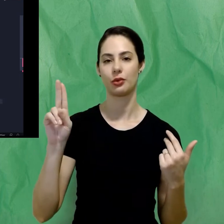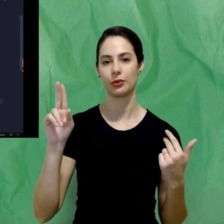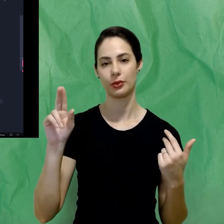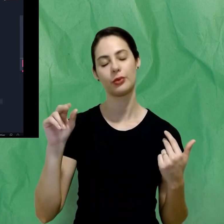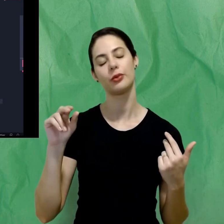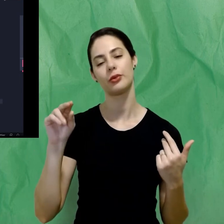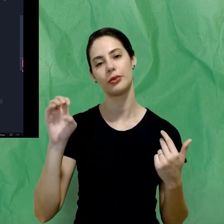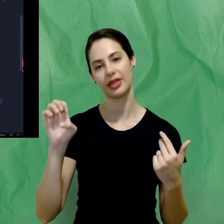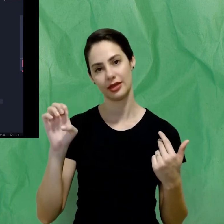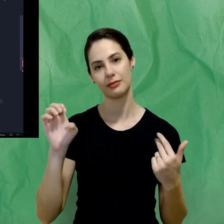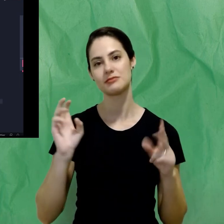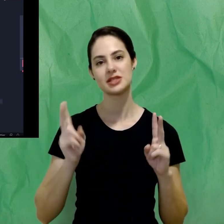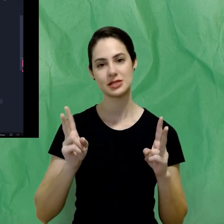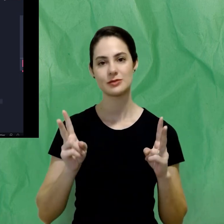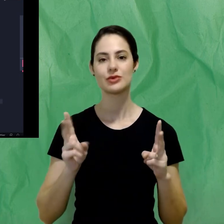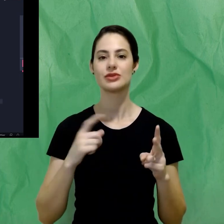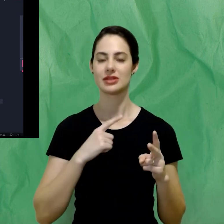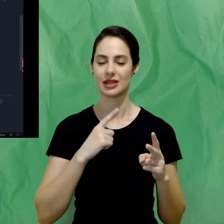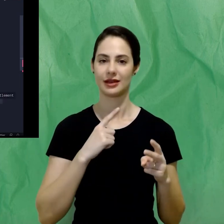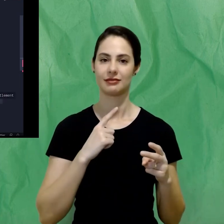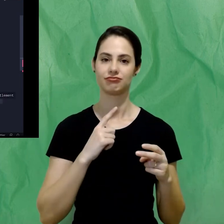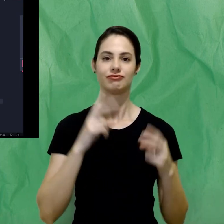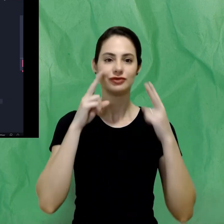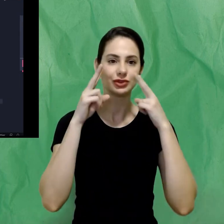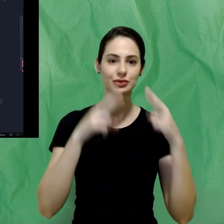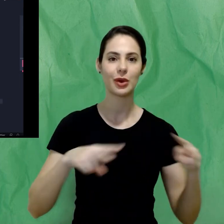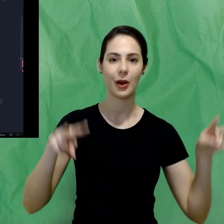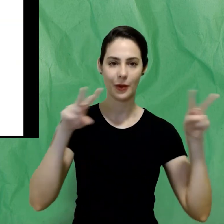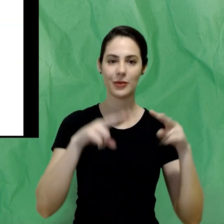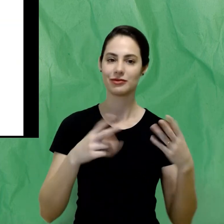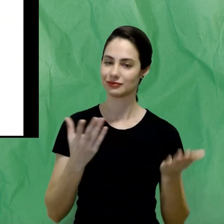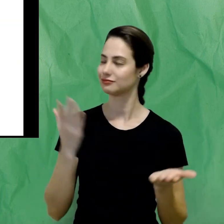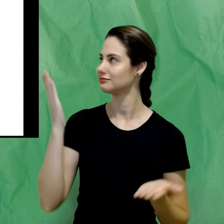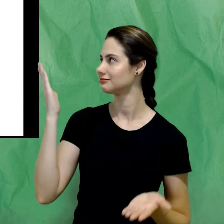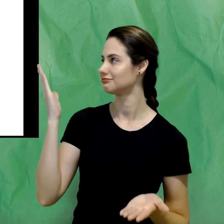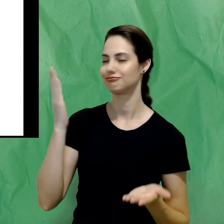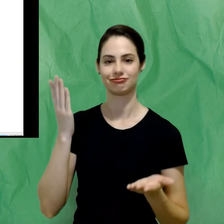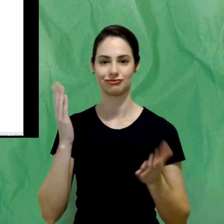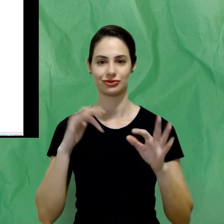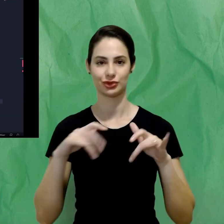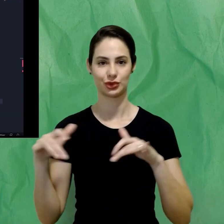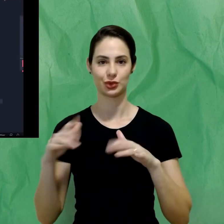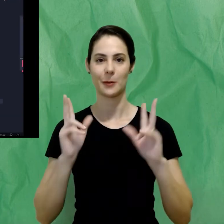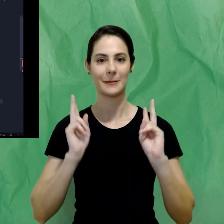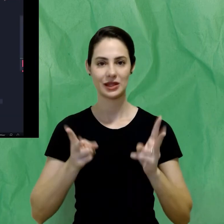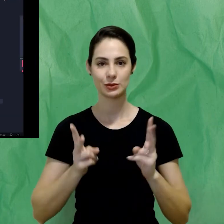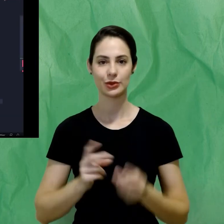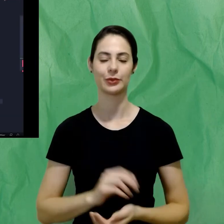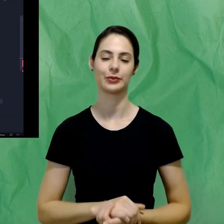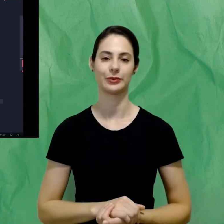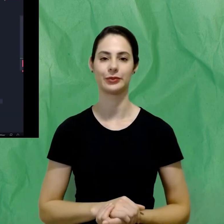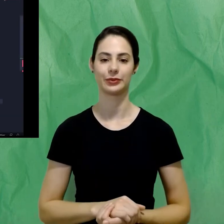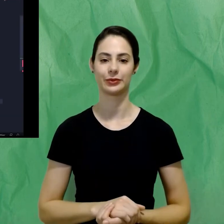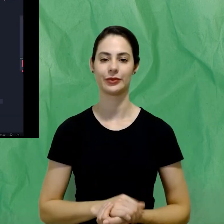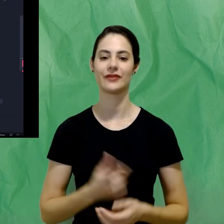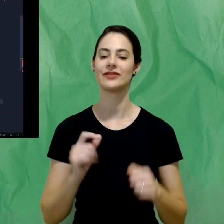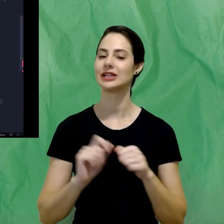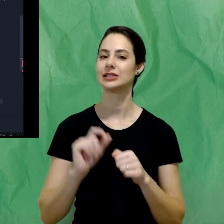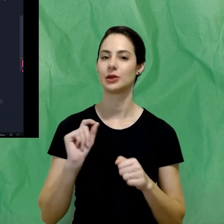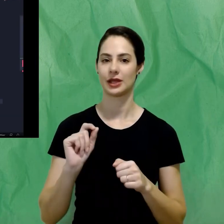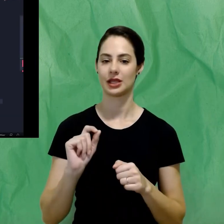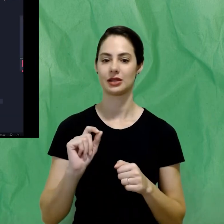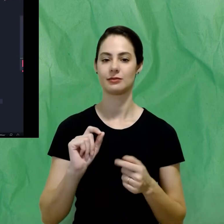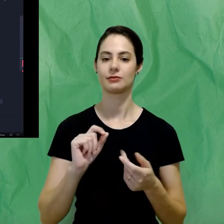lá na interface visual aqui, né, que o usuário acabou de digitar. Então o que eu faço? Pego